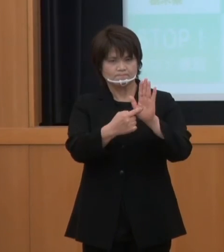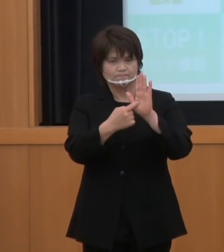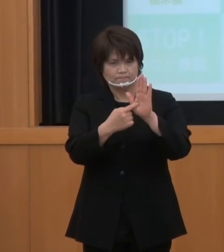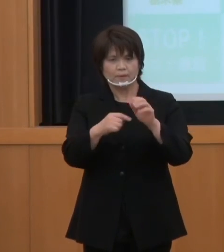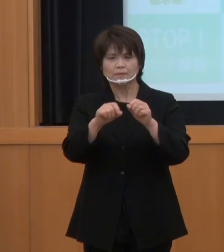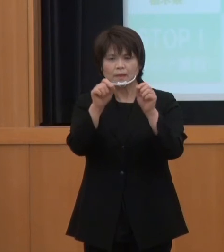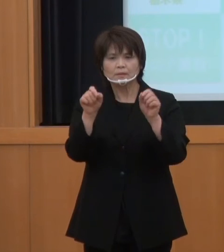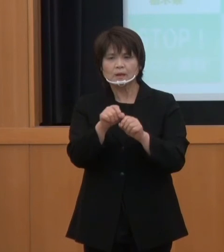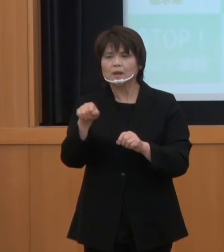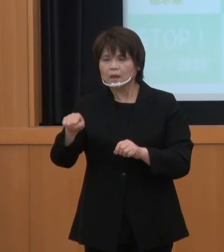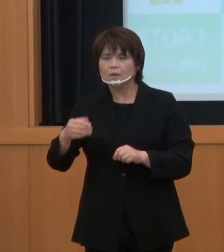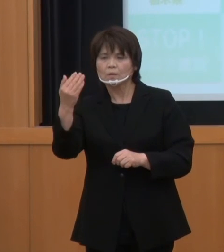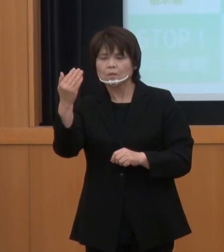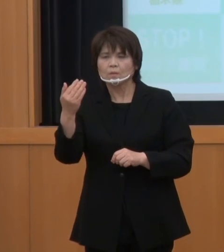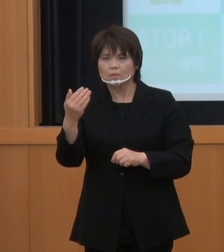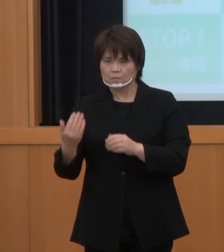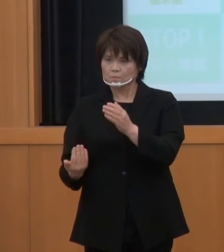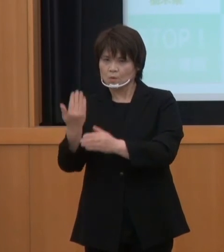うに思います。